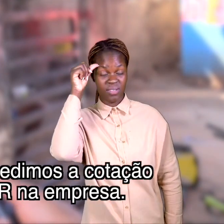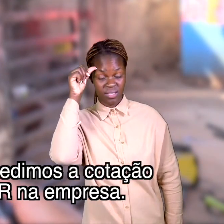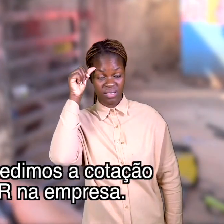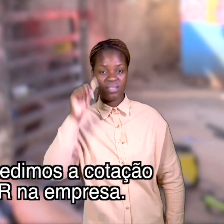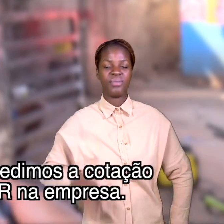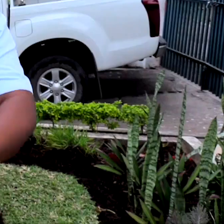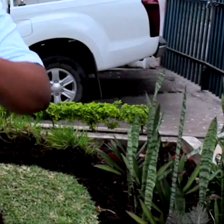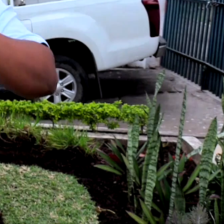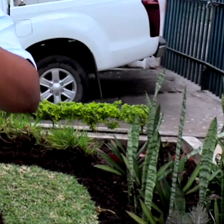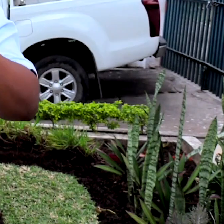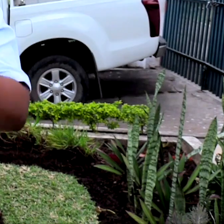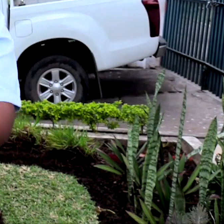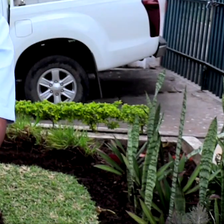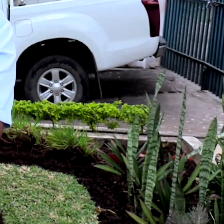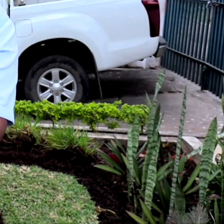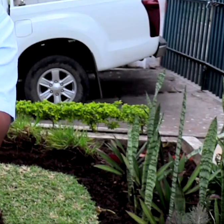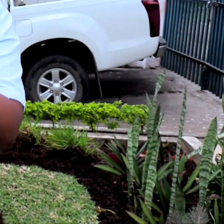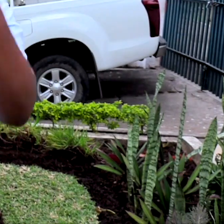na imprensa.